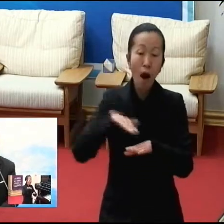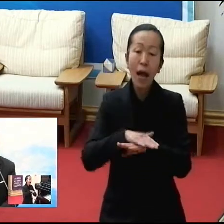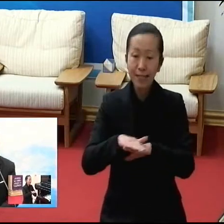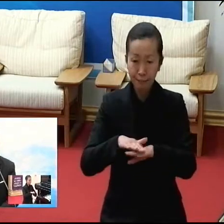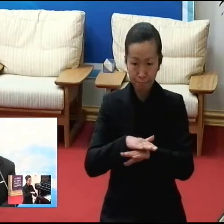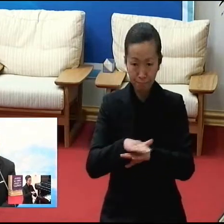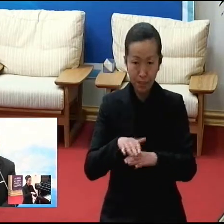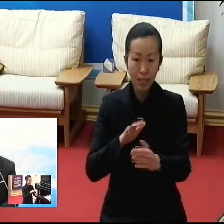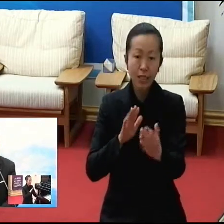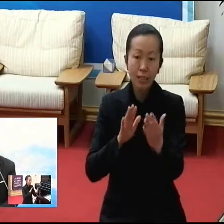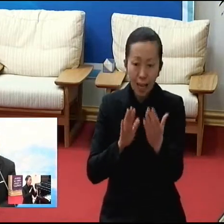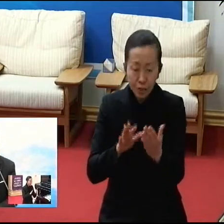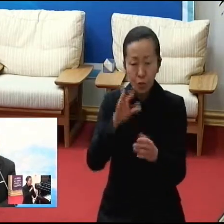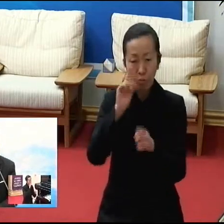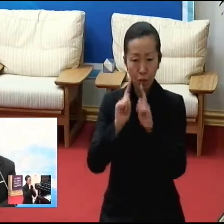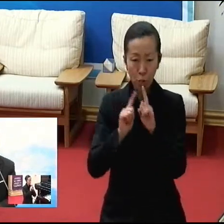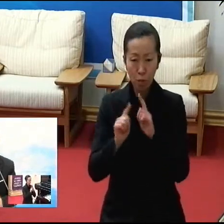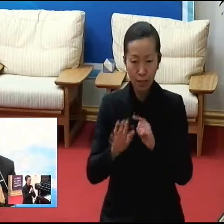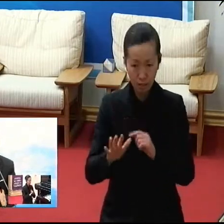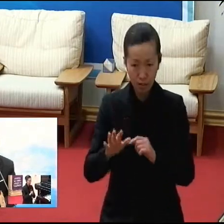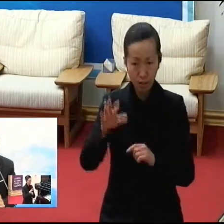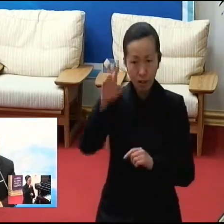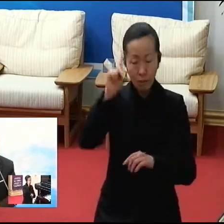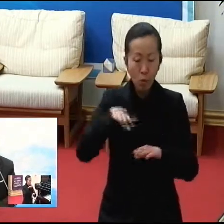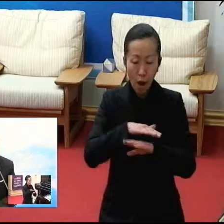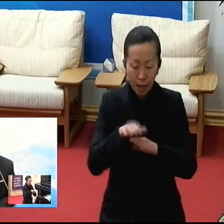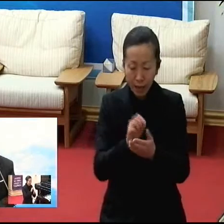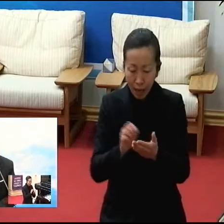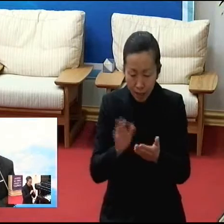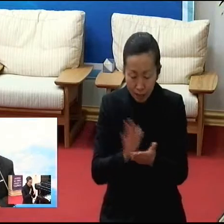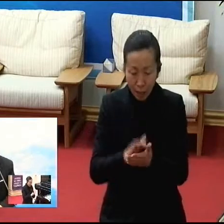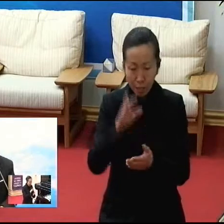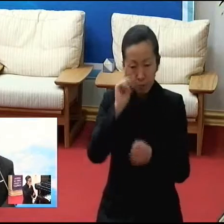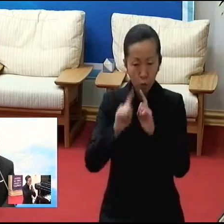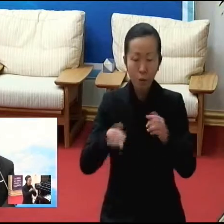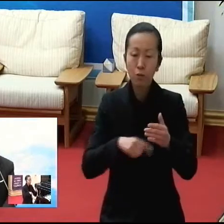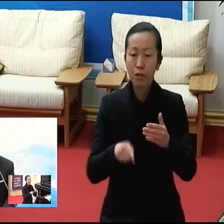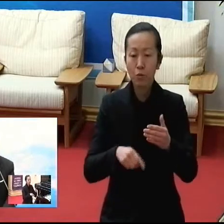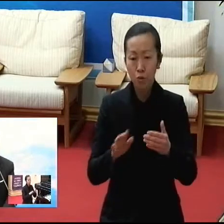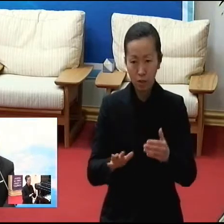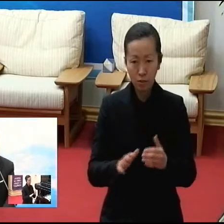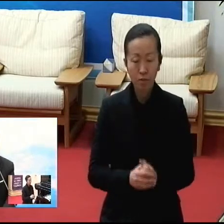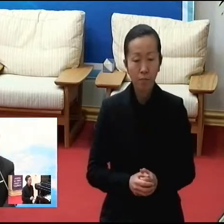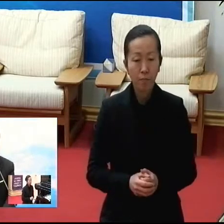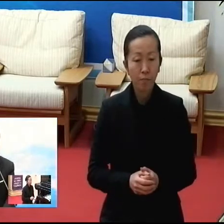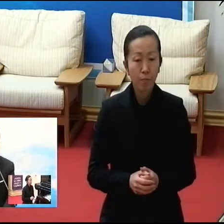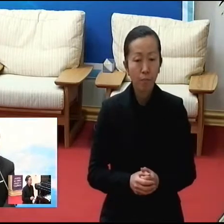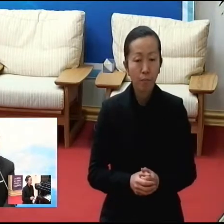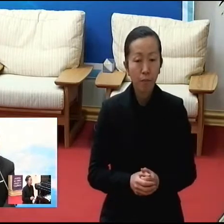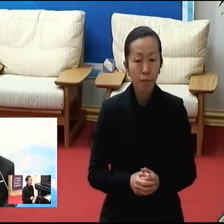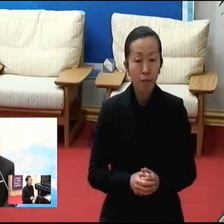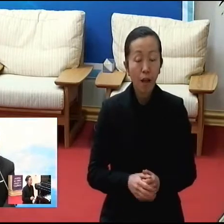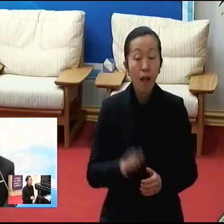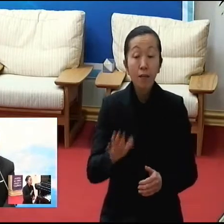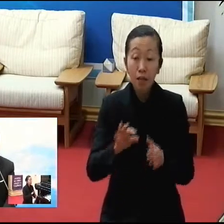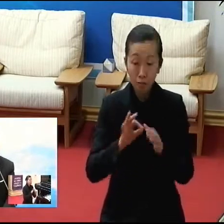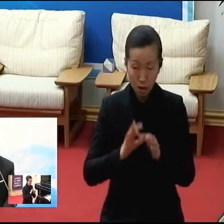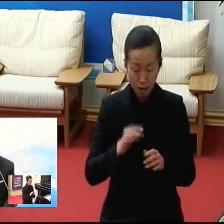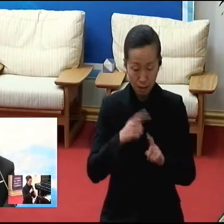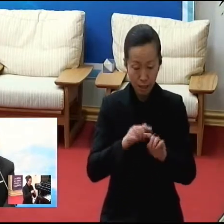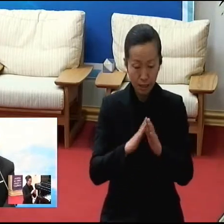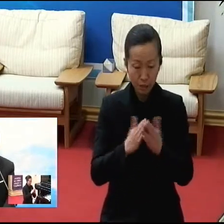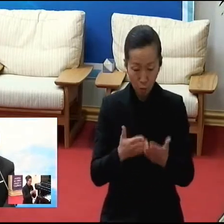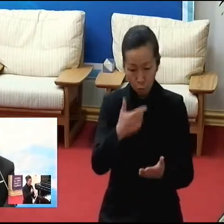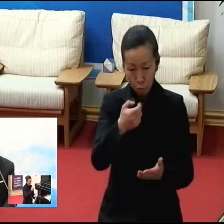る御言葉です。 그래서 성경 66권을 간략하게 한 구절로 요약을 하면 요한복음 3장 16절이라고 그러죠. ですから聖